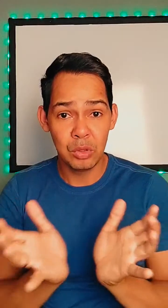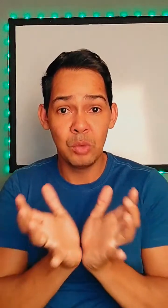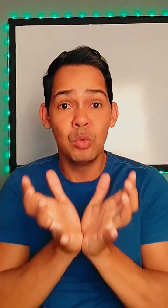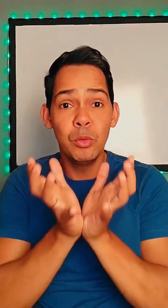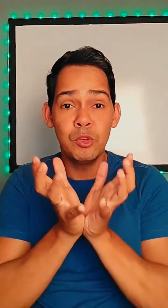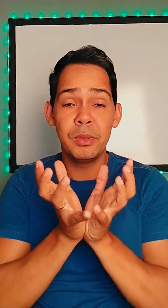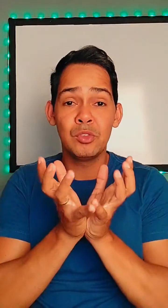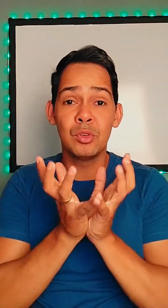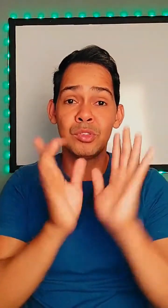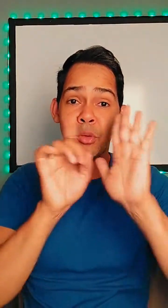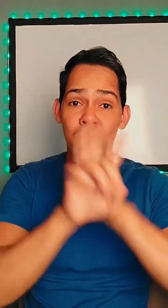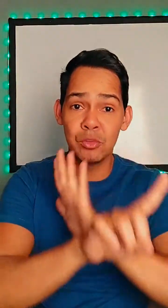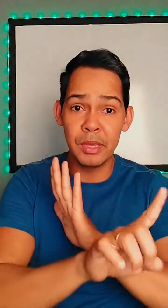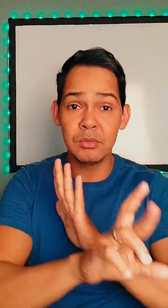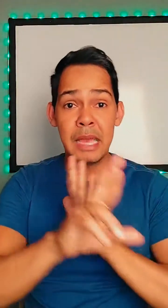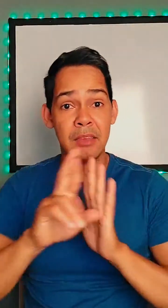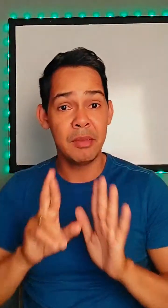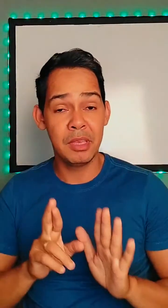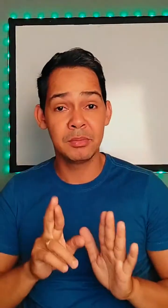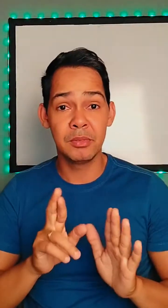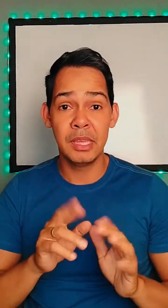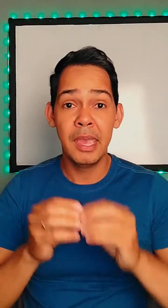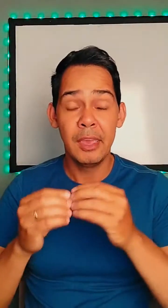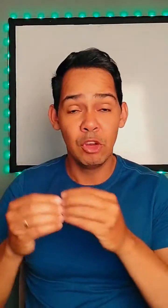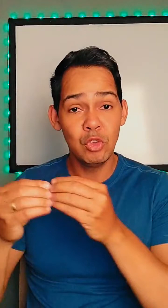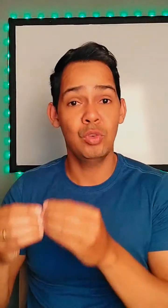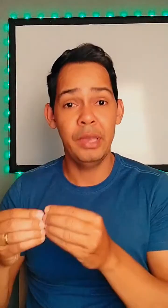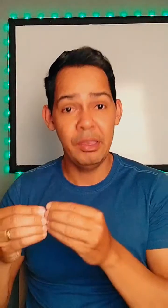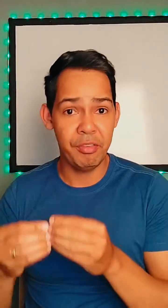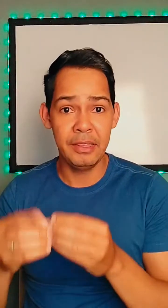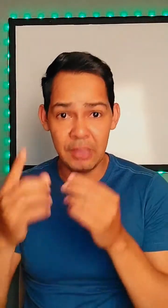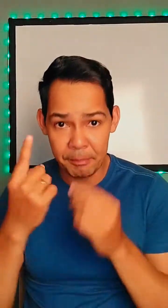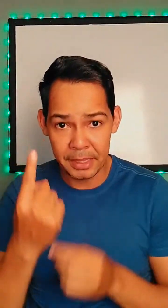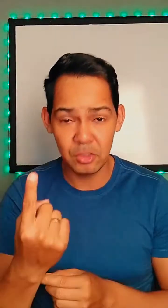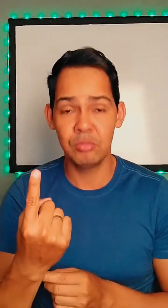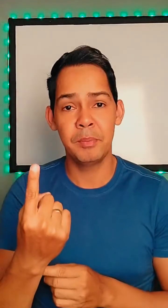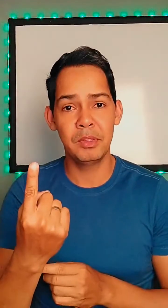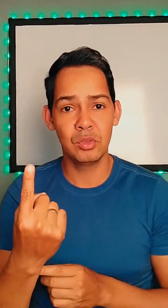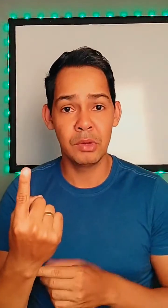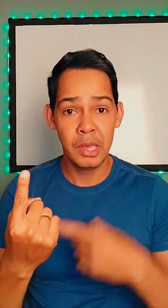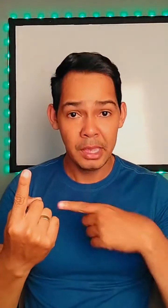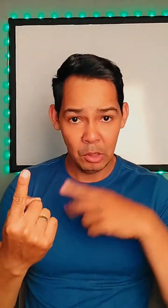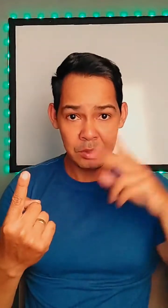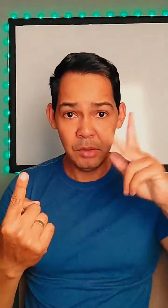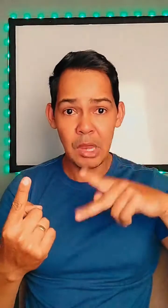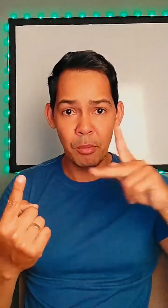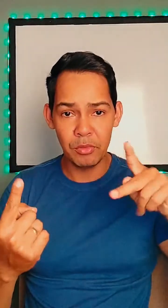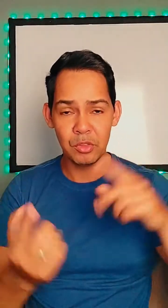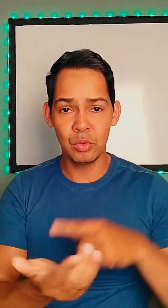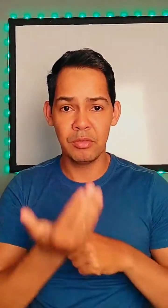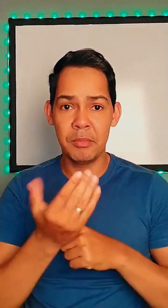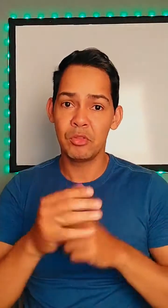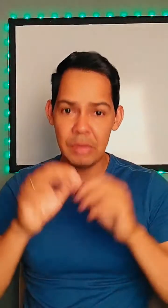um grupo de pessoas que eu posso perguntar que vai me responder. Eu não sou refém apenas de uma pessoa. Eu tenho lá um professor que vai me ajudar?